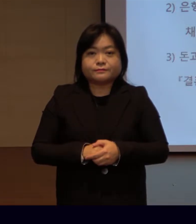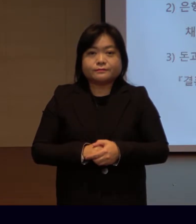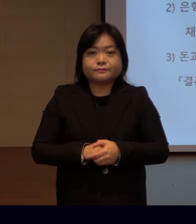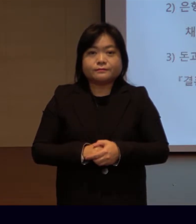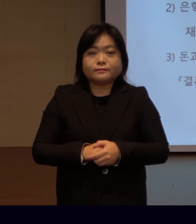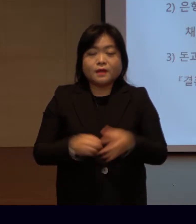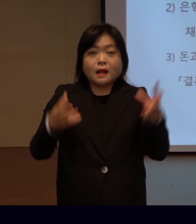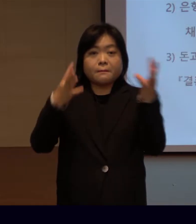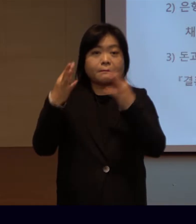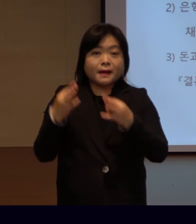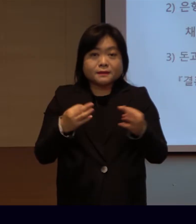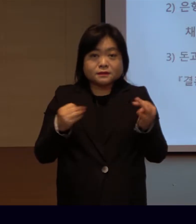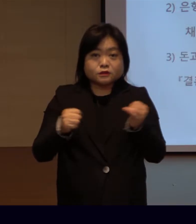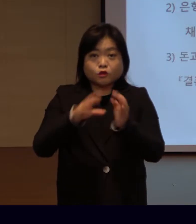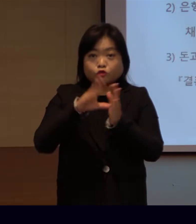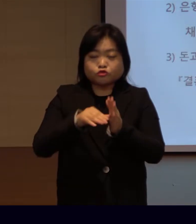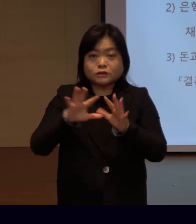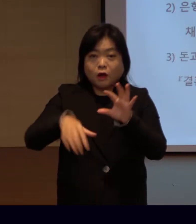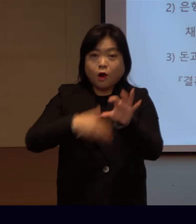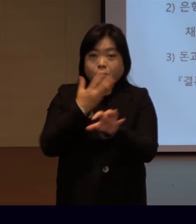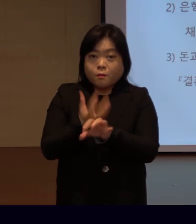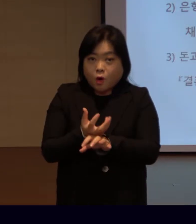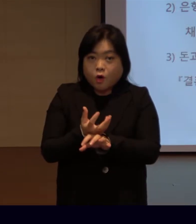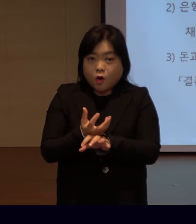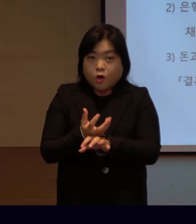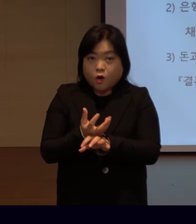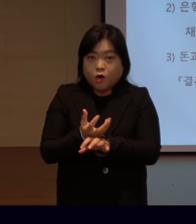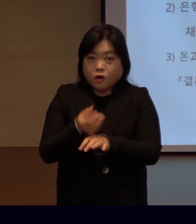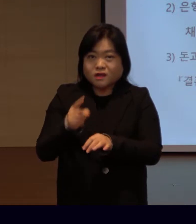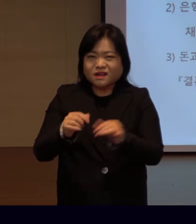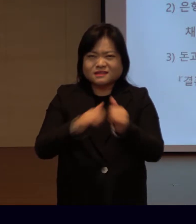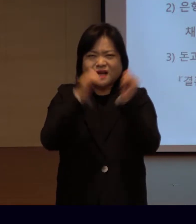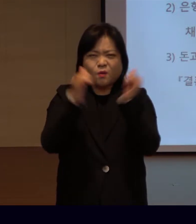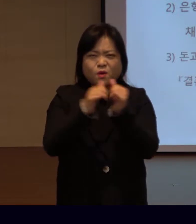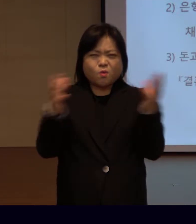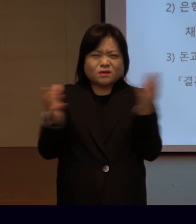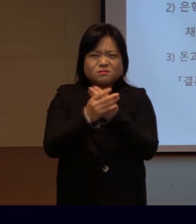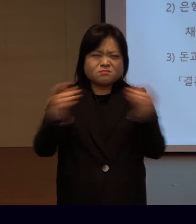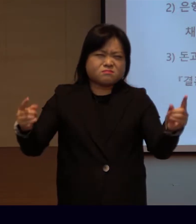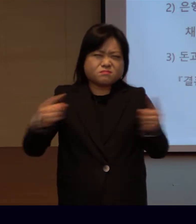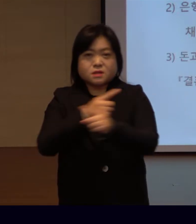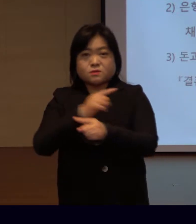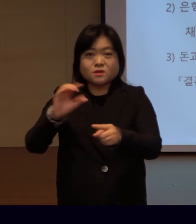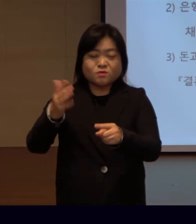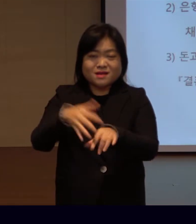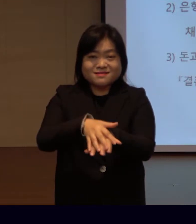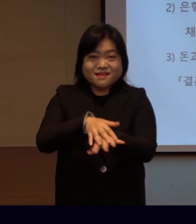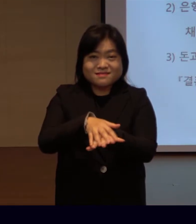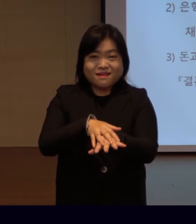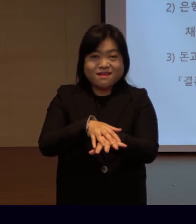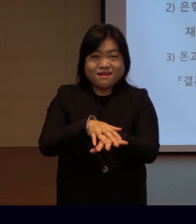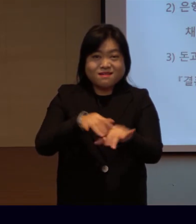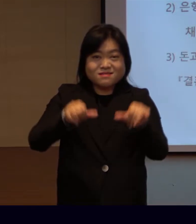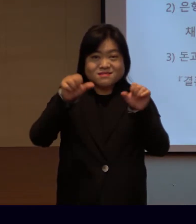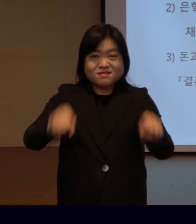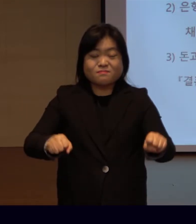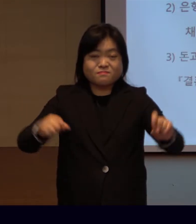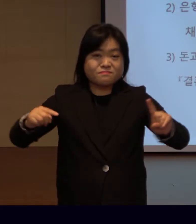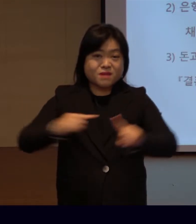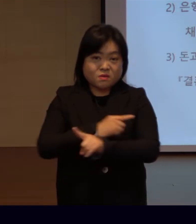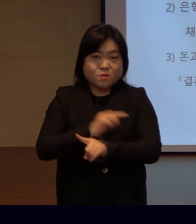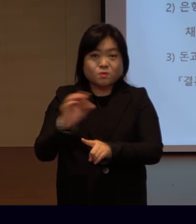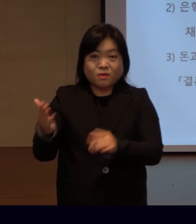근데 많은 경우에 혁명이라는 게 사회가 완전히 뒤집어지는 거잖아요. 기존 체제가. 특히